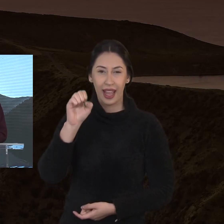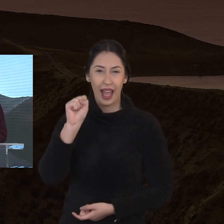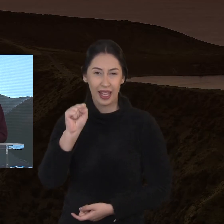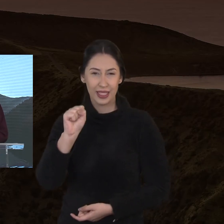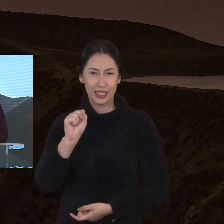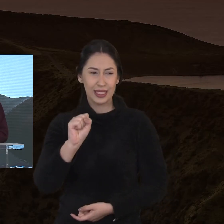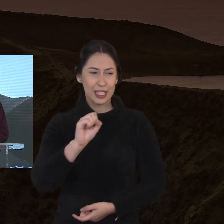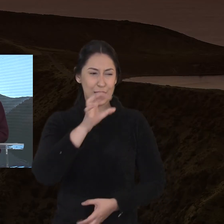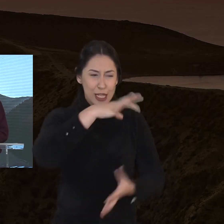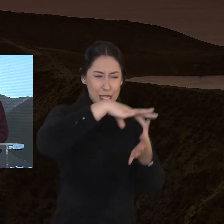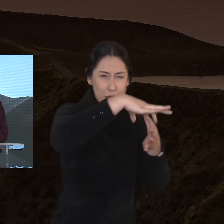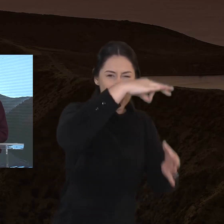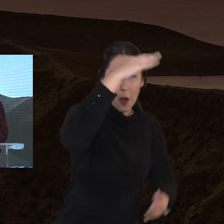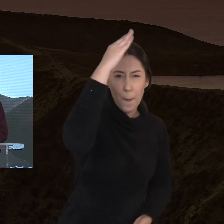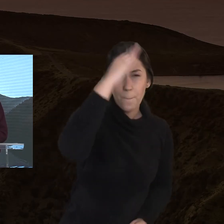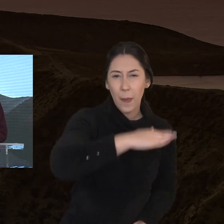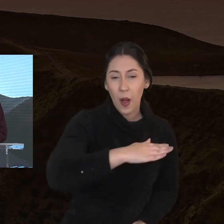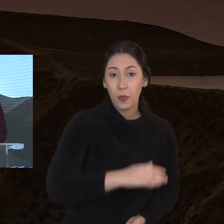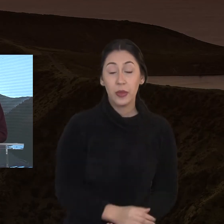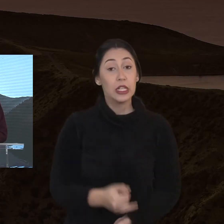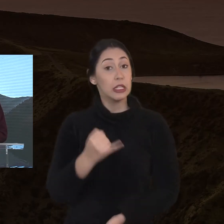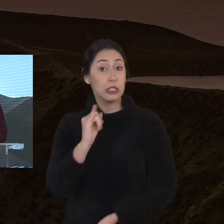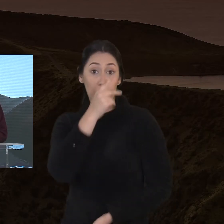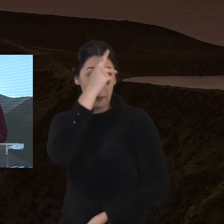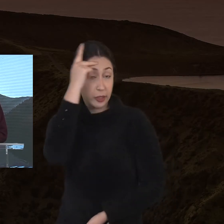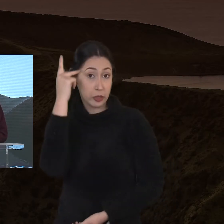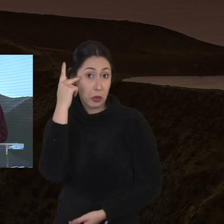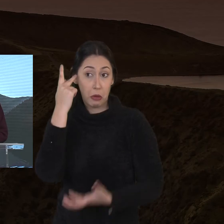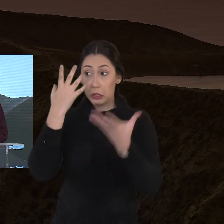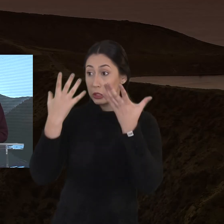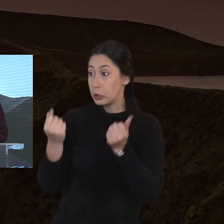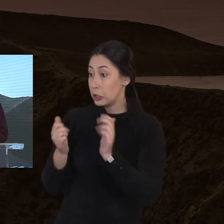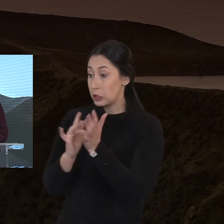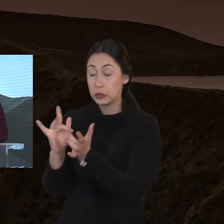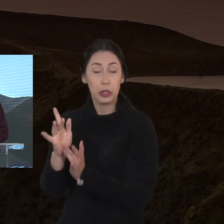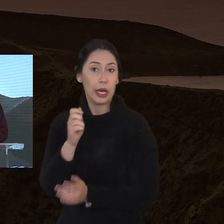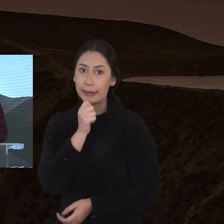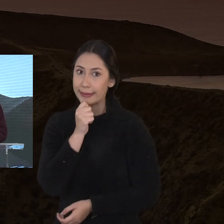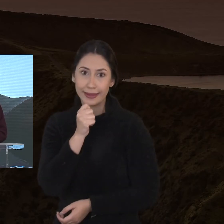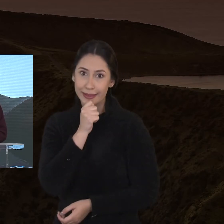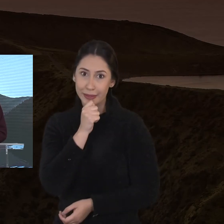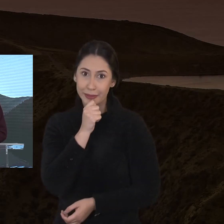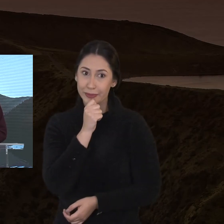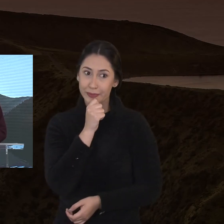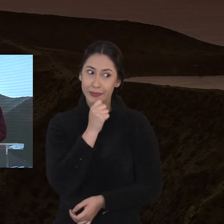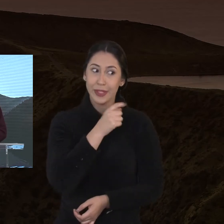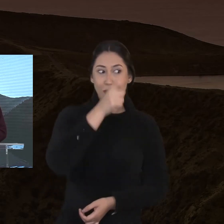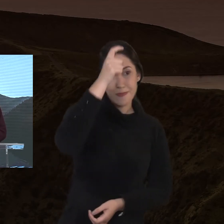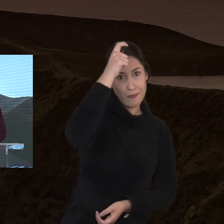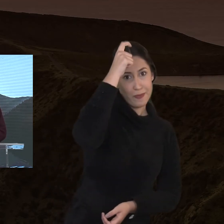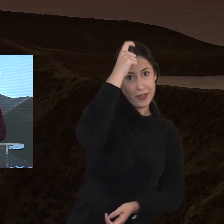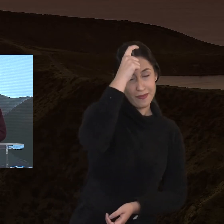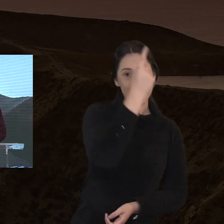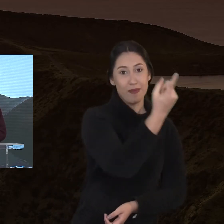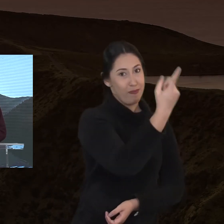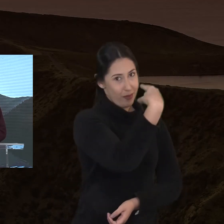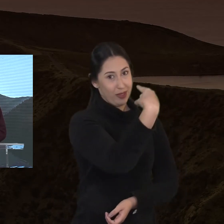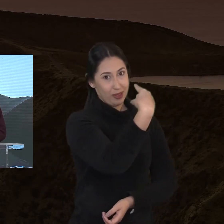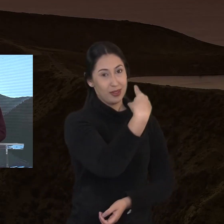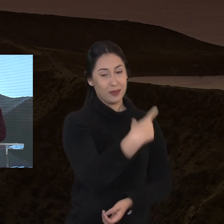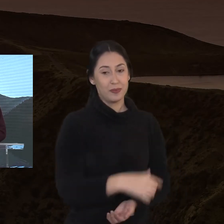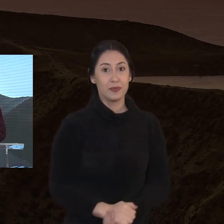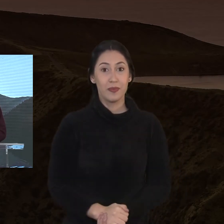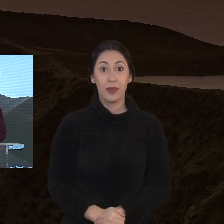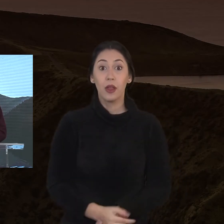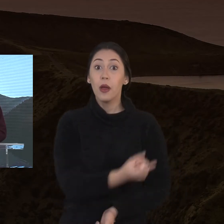quem não tem o senhor jesus é dominado por esses principados e potestades e o domínio queridos irmãos